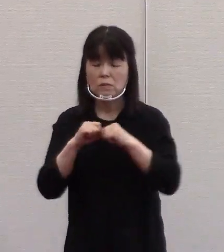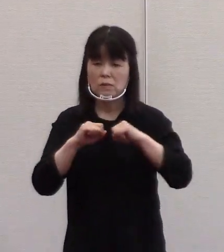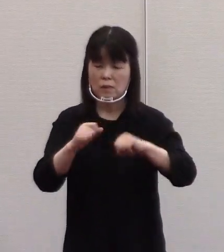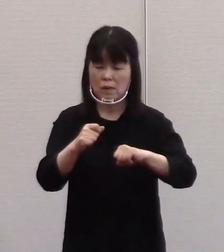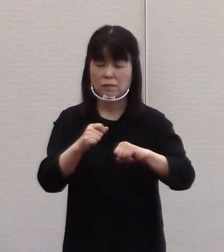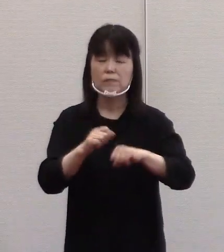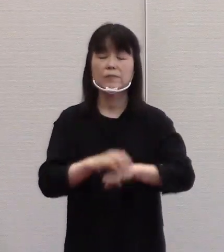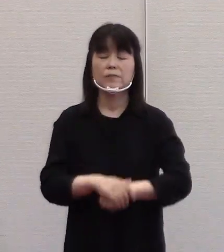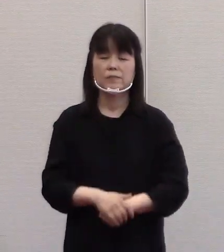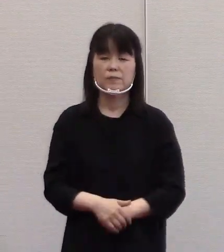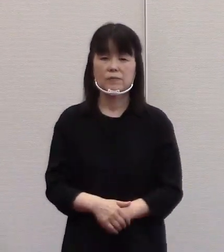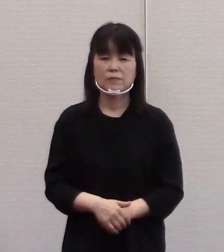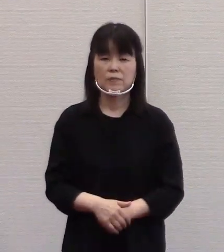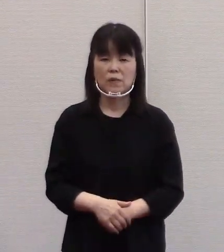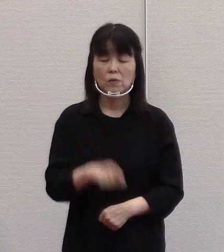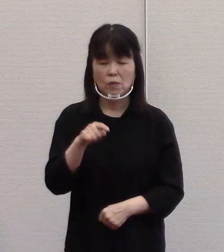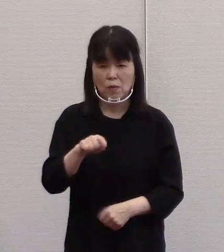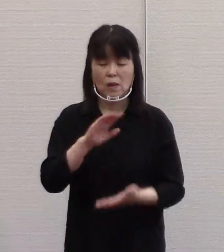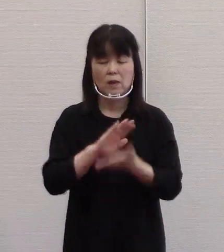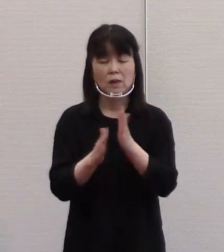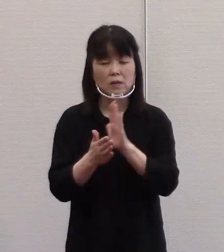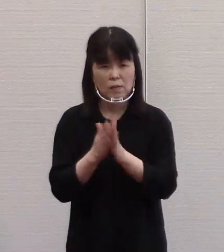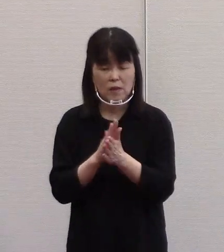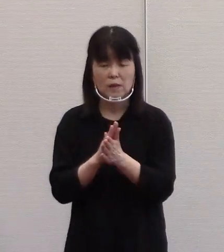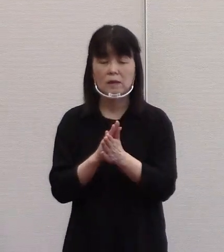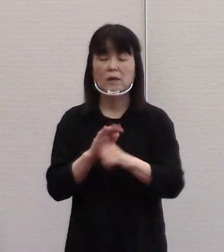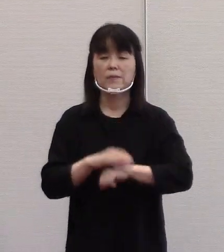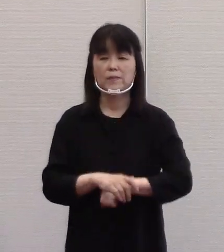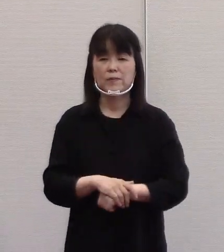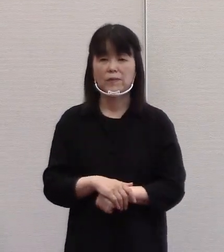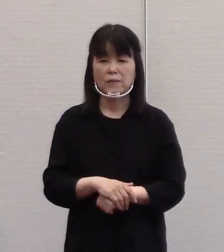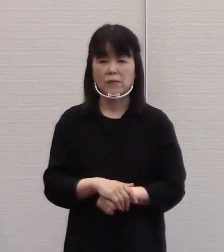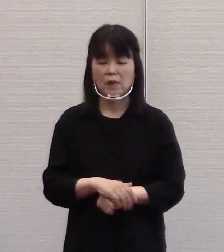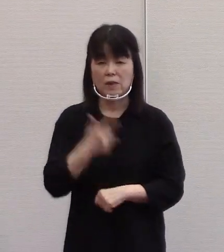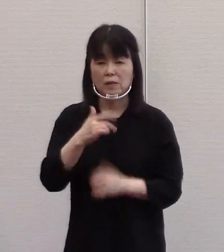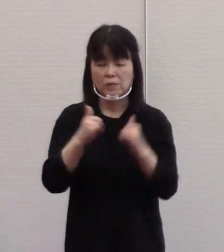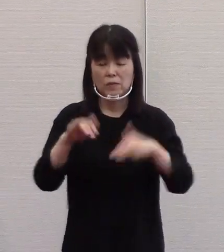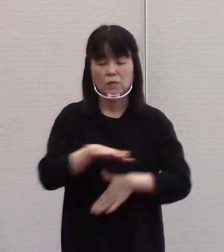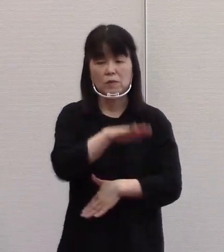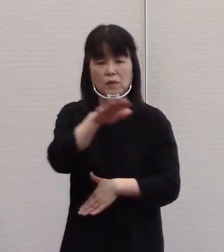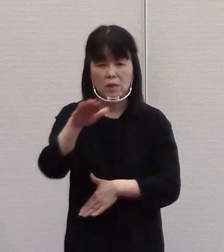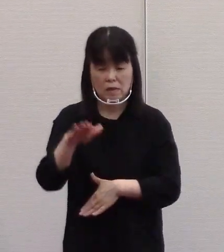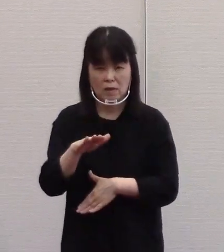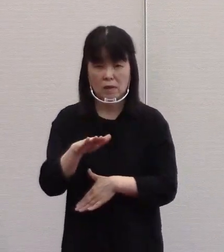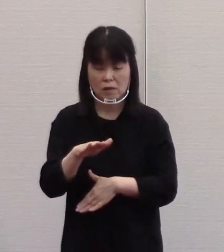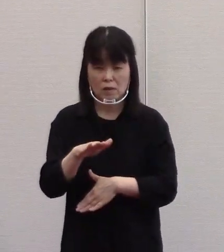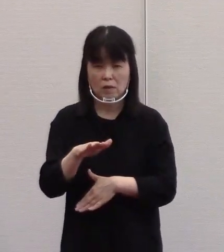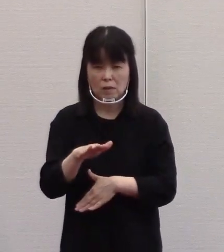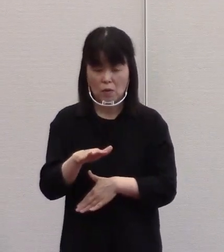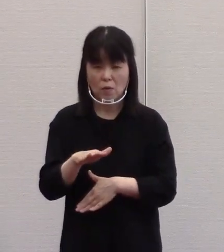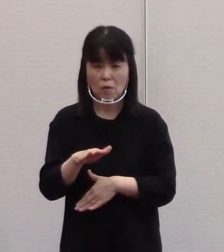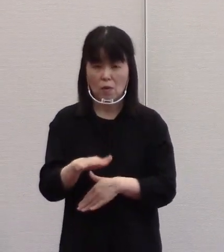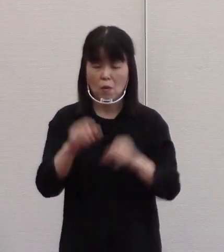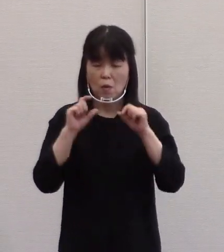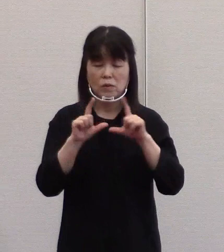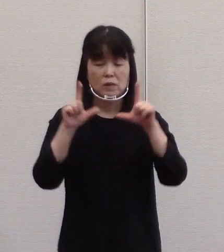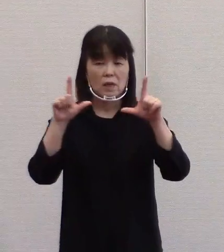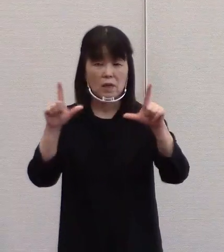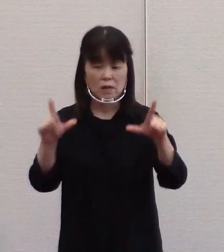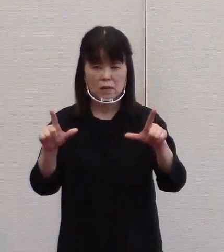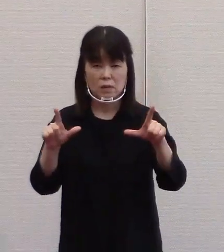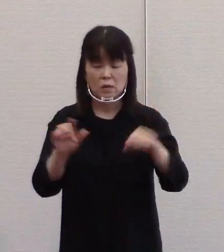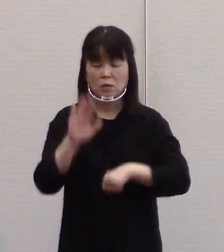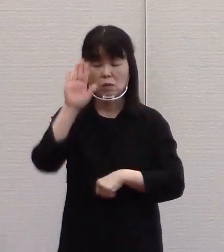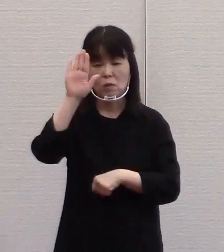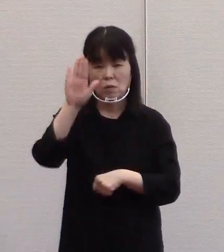く、まあ、そのことを改めて、市民の皆さんにもお知らせし、今後もその感